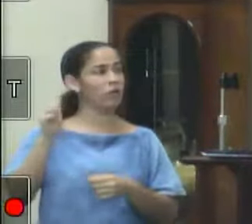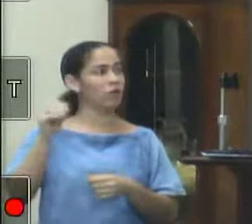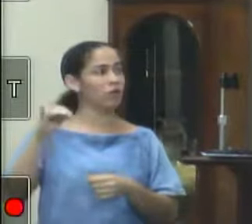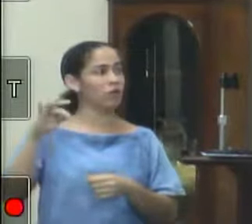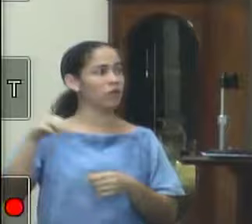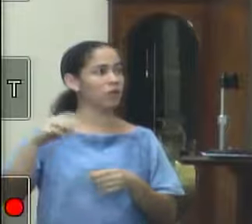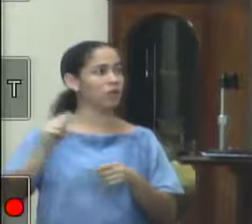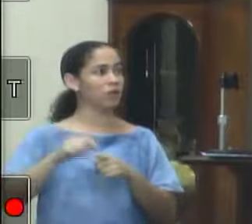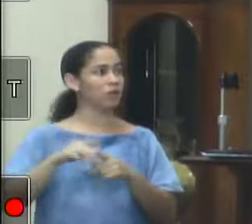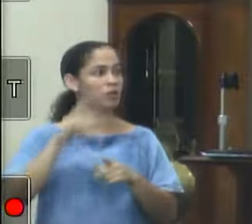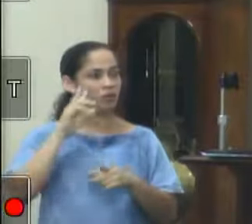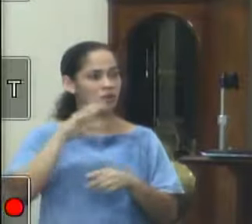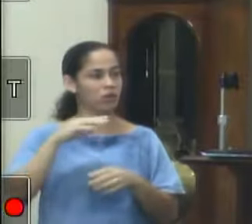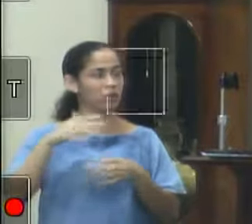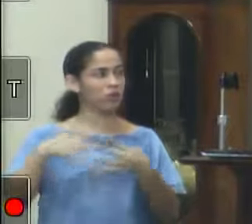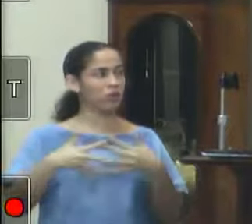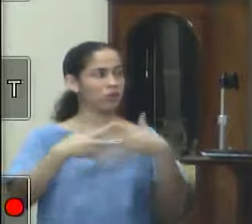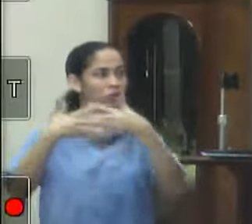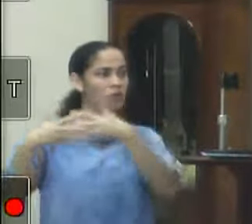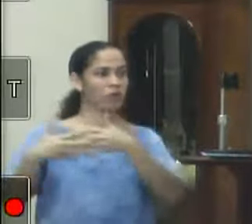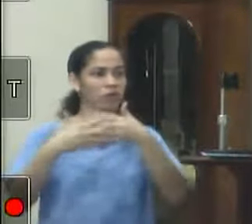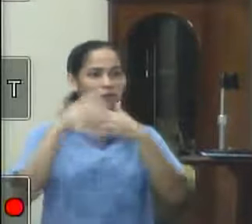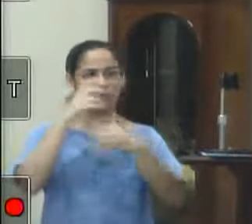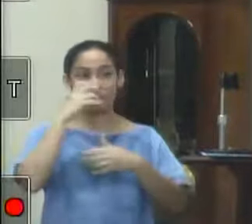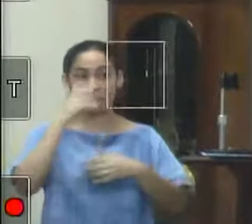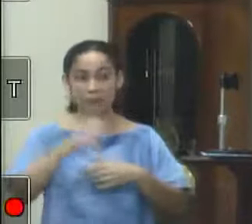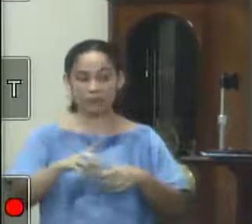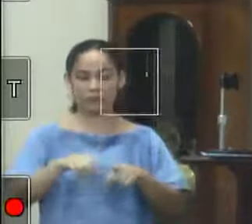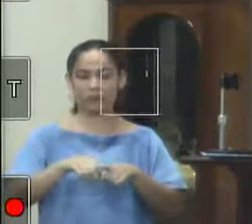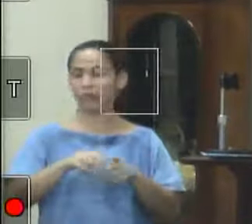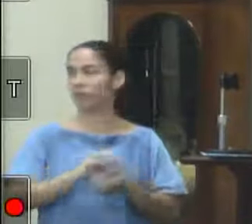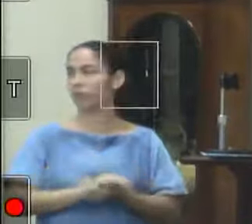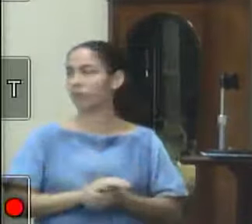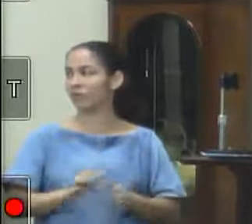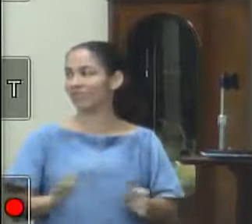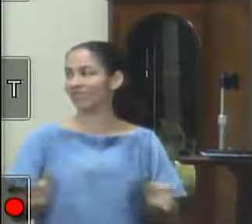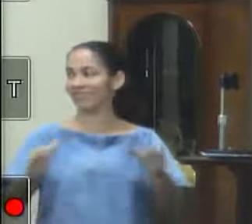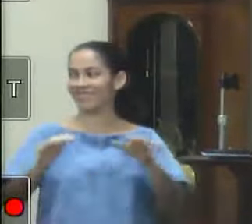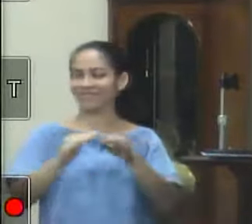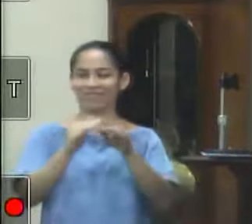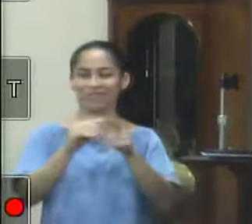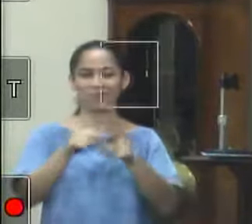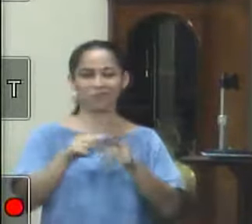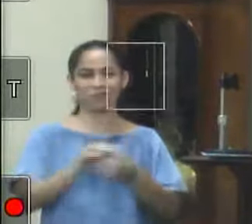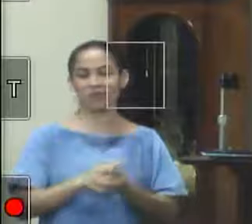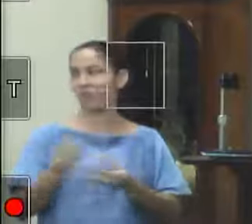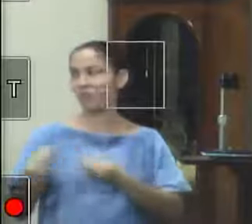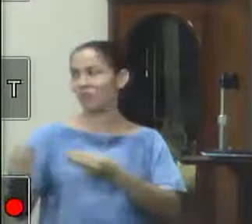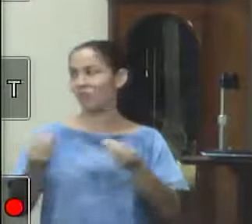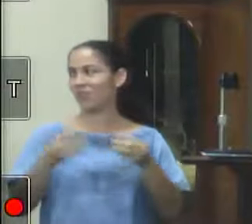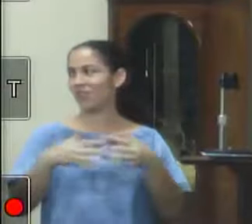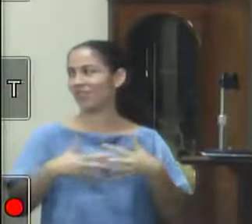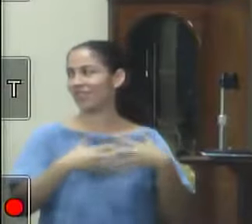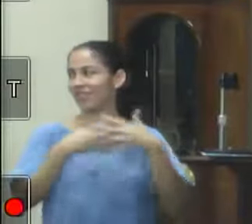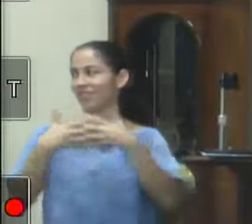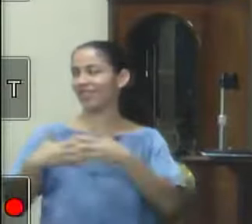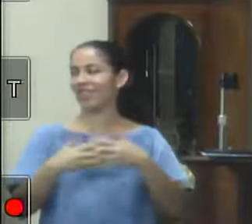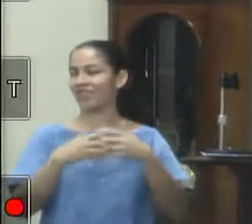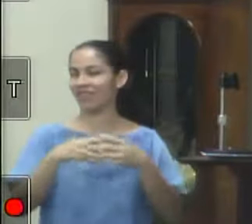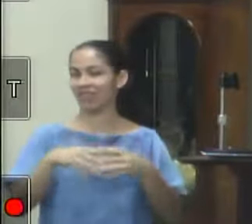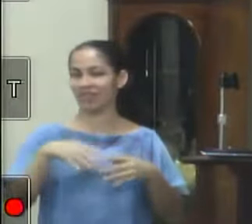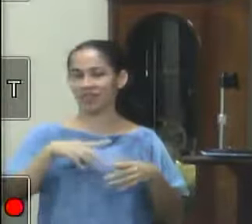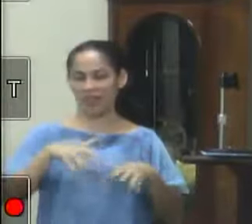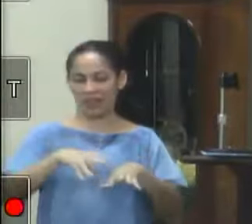eu estou vendo os caminhões que jogam o lixão lá. Então, o que está acontecendo com o lixão do bairro de Fátima? Muitos caminhões que estão indo lá jogar